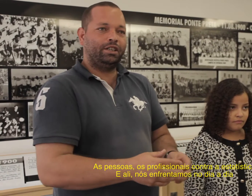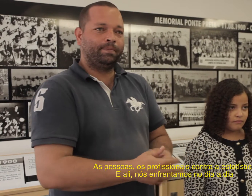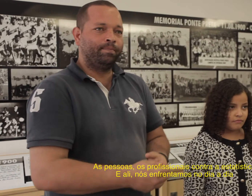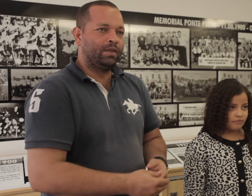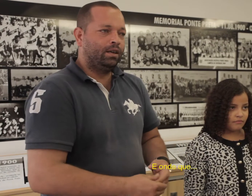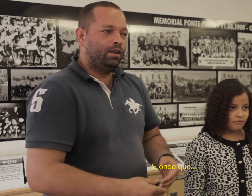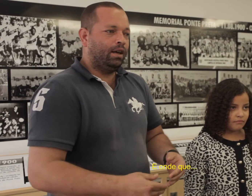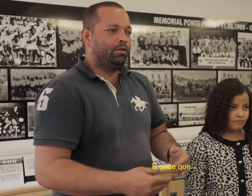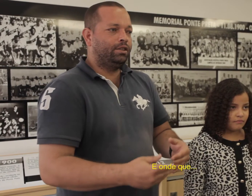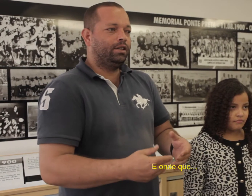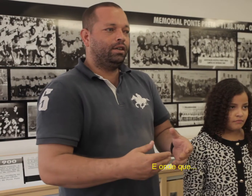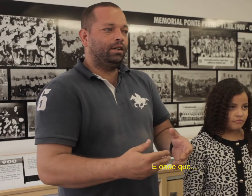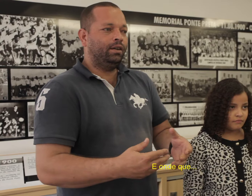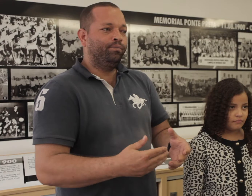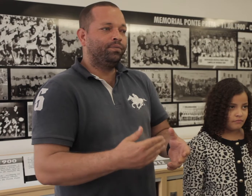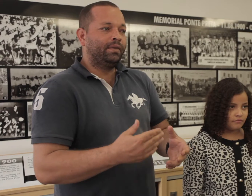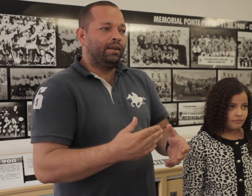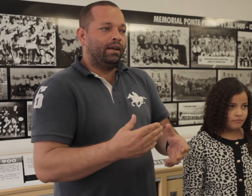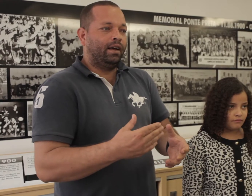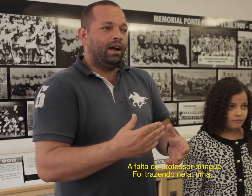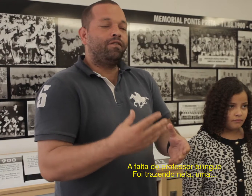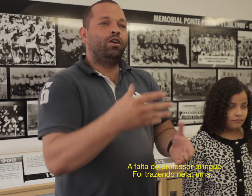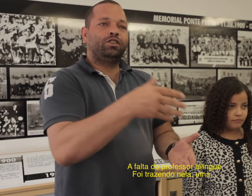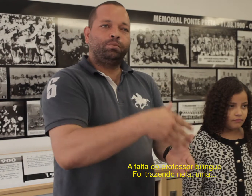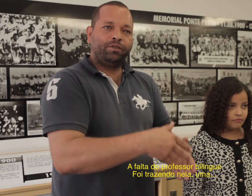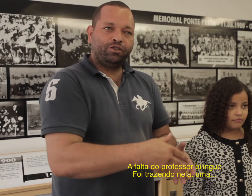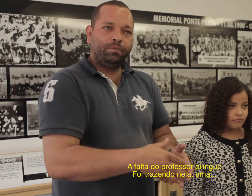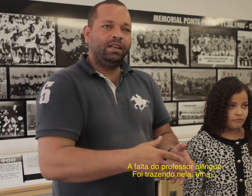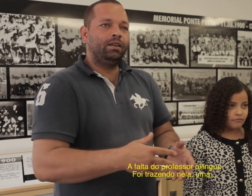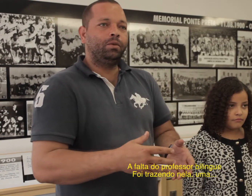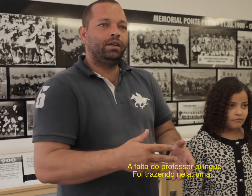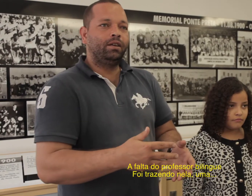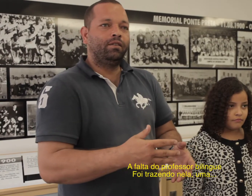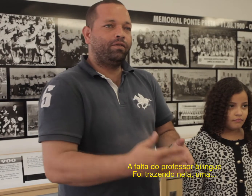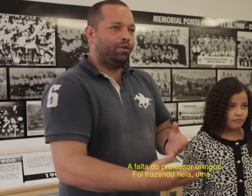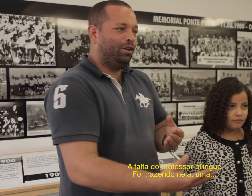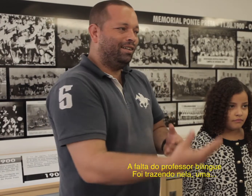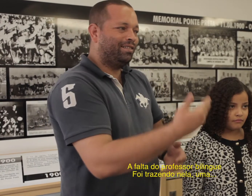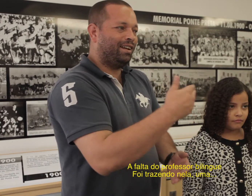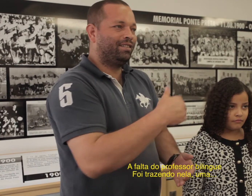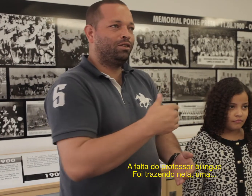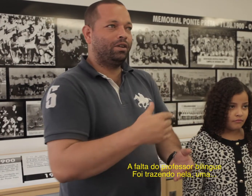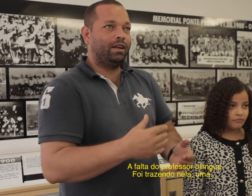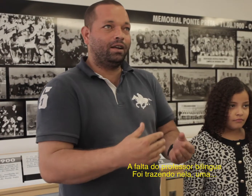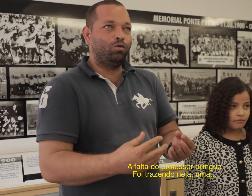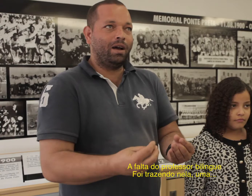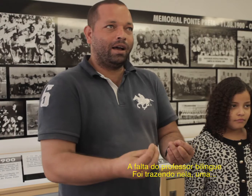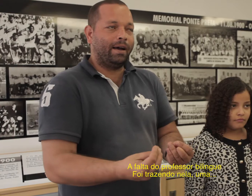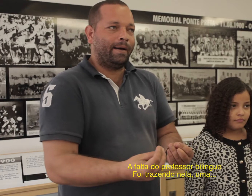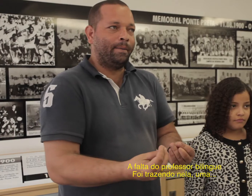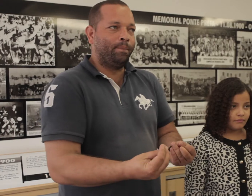a dia. E é onde que a falta do professor bilíngue foi trazendo nela